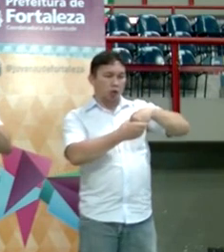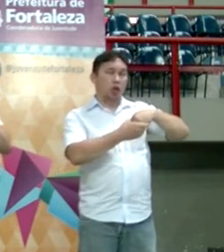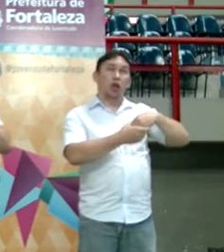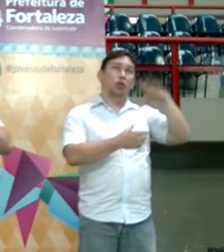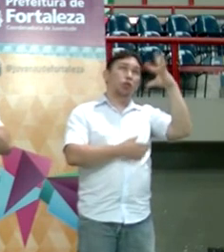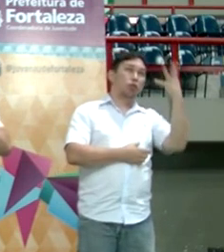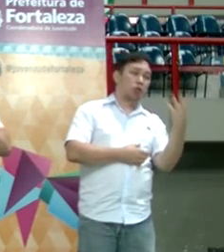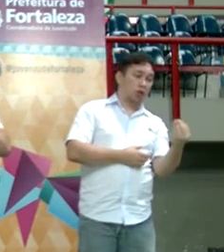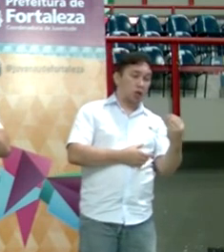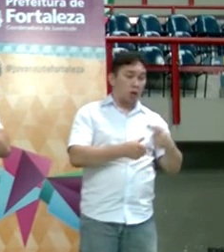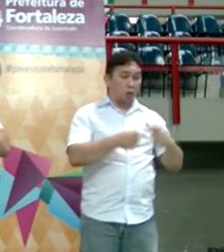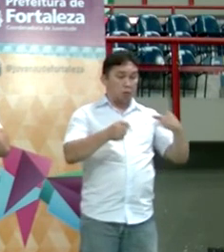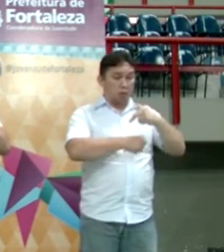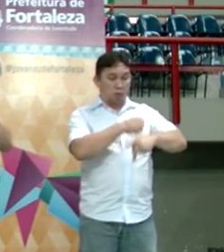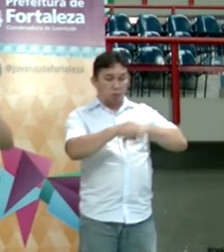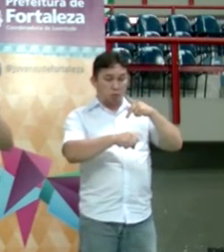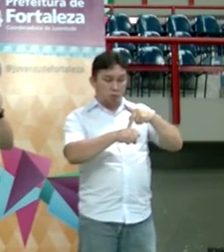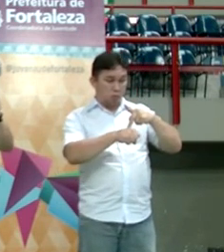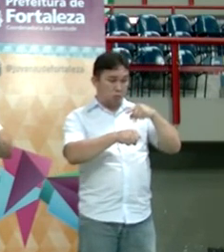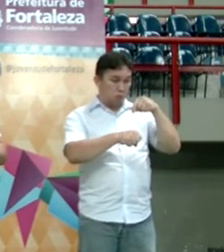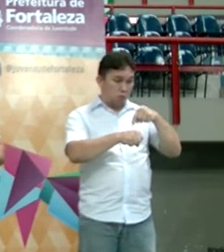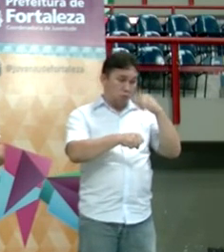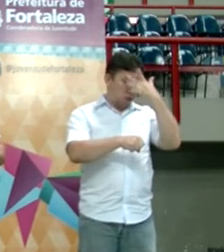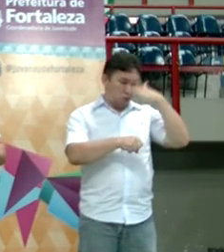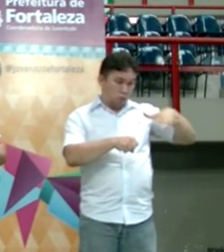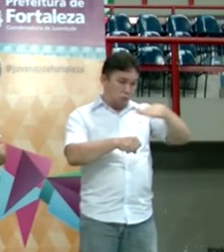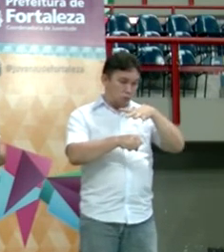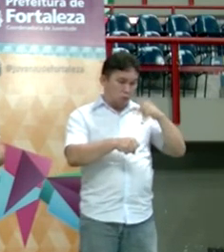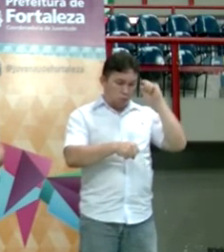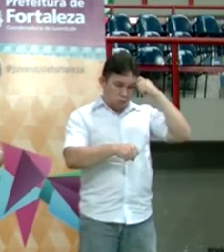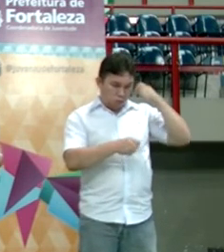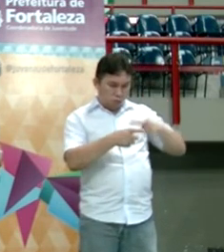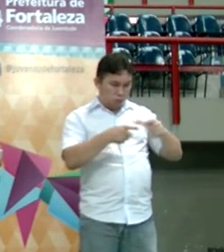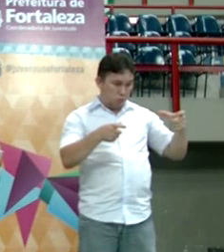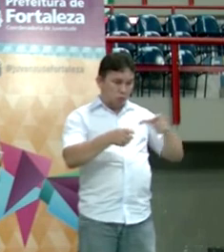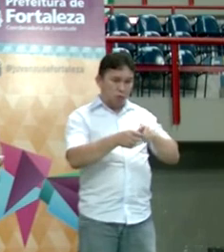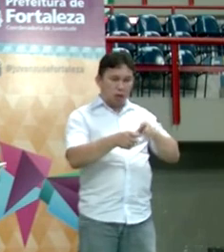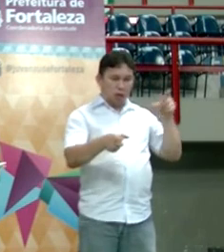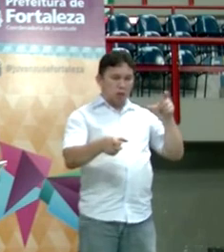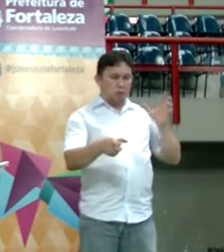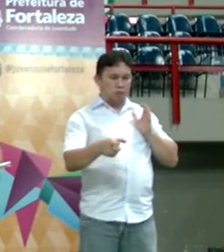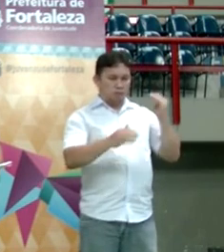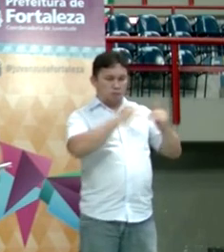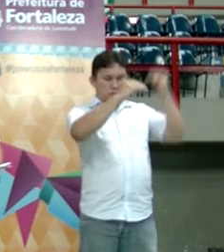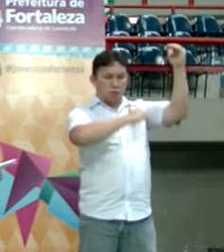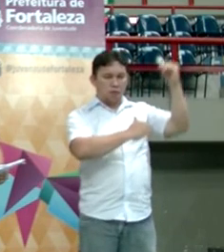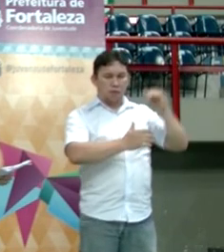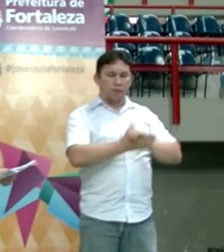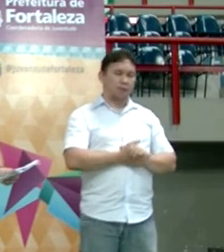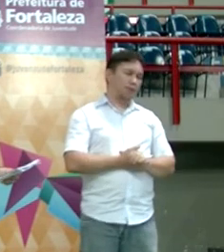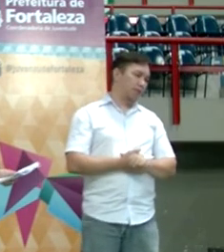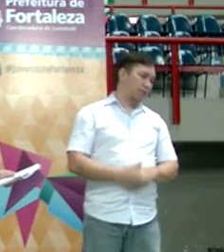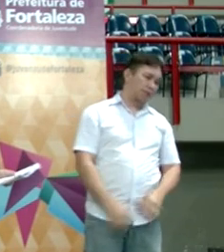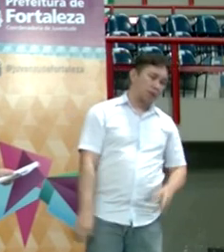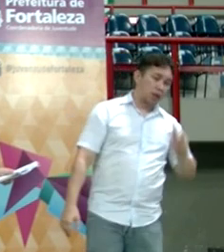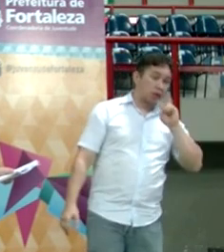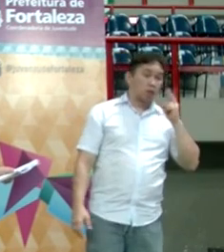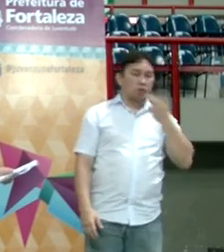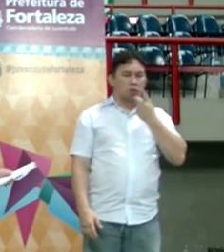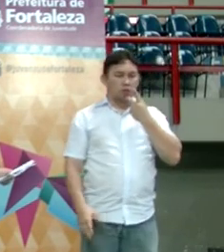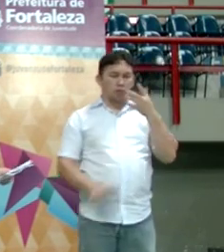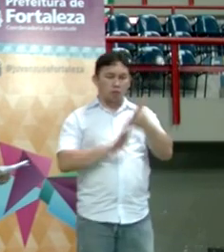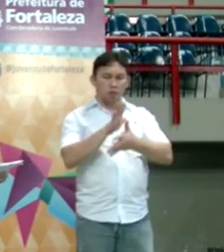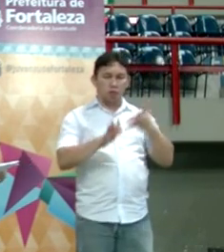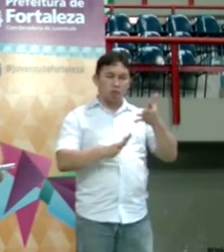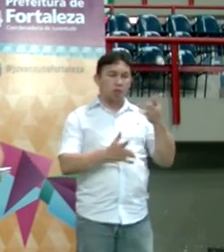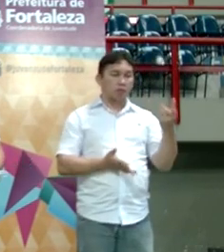A maior população, a maior parcela da população negra conseguiu deixar a pobreza? Ele fala o contrário no texto.